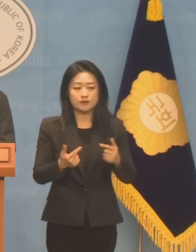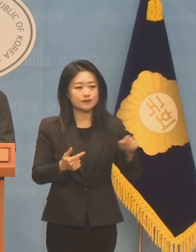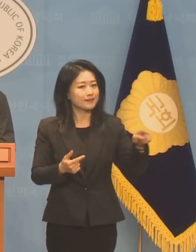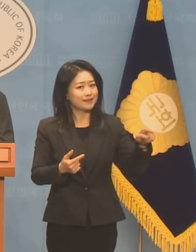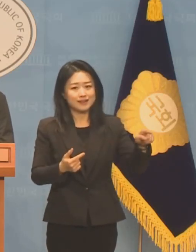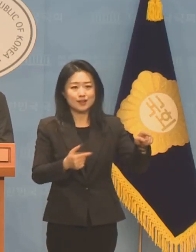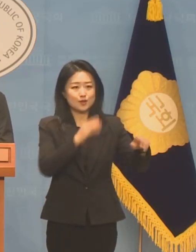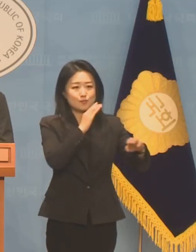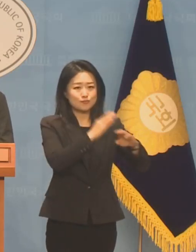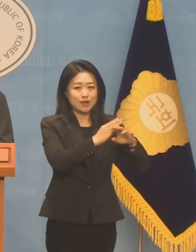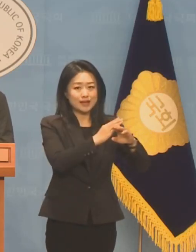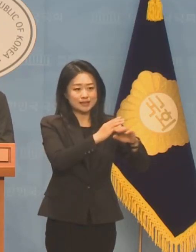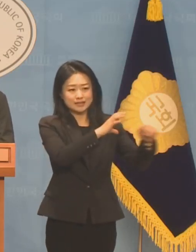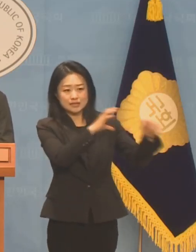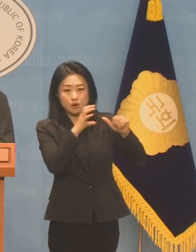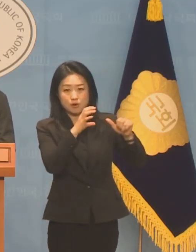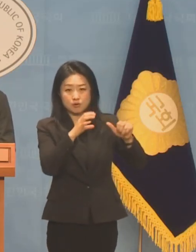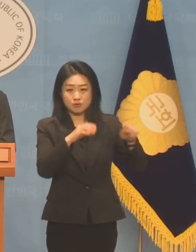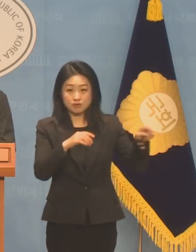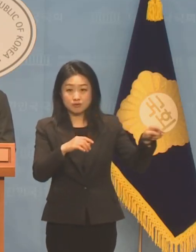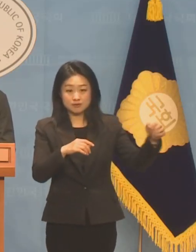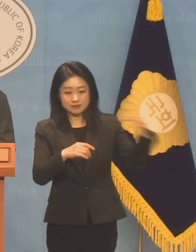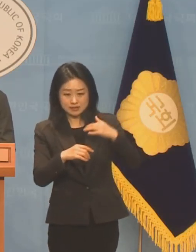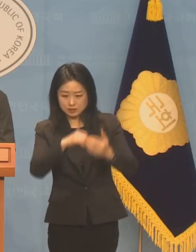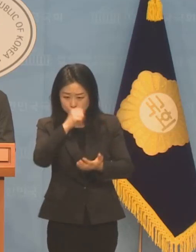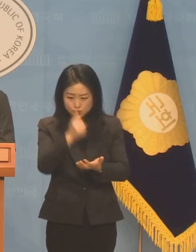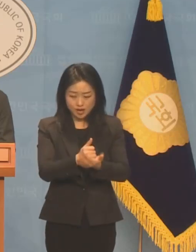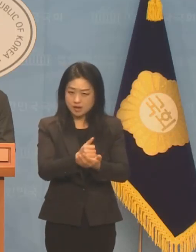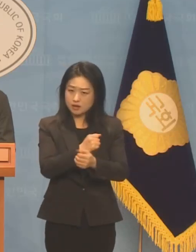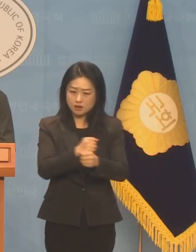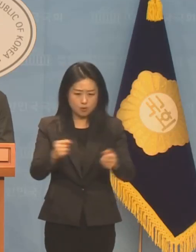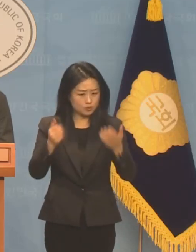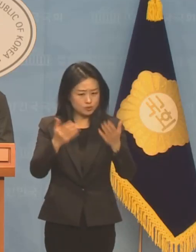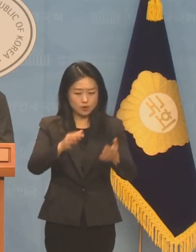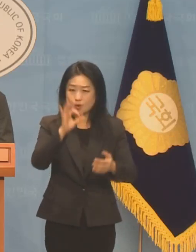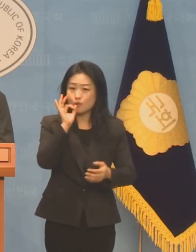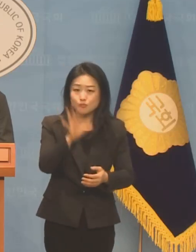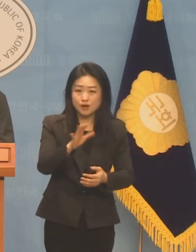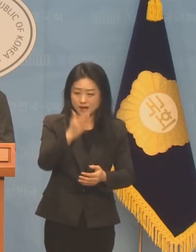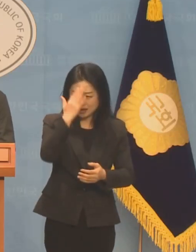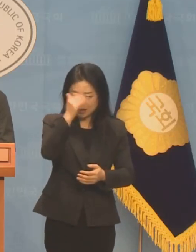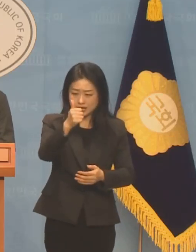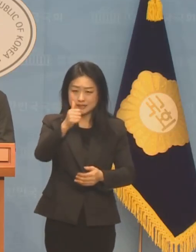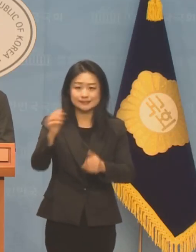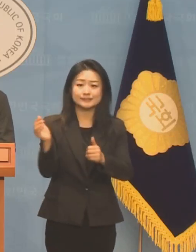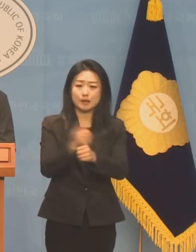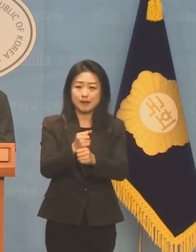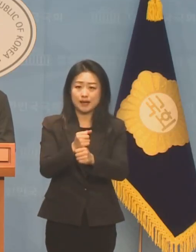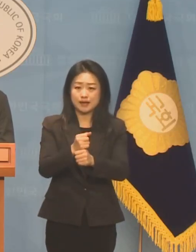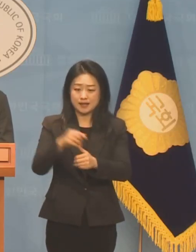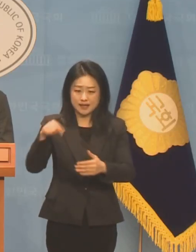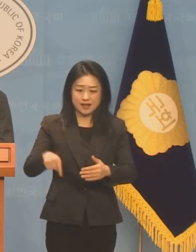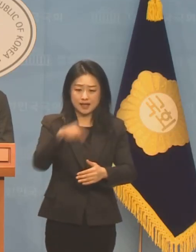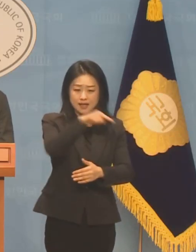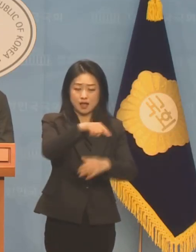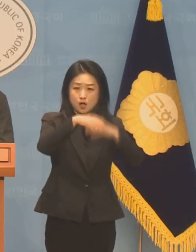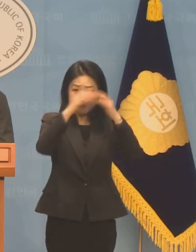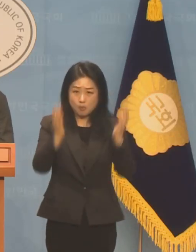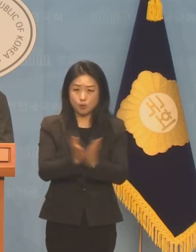절대 벗어날 수 없습니다. 수괴 체포 및 단죄뿐 아니라 내란 외환